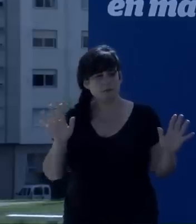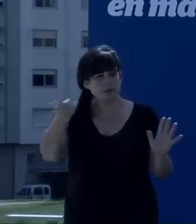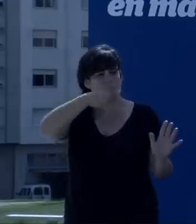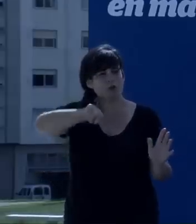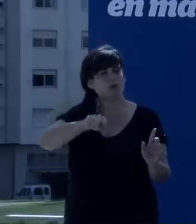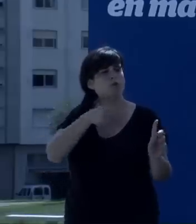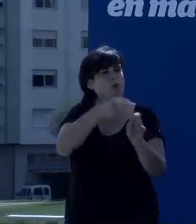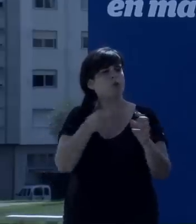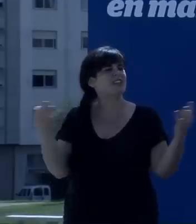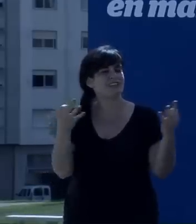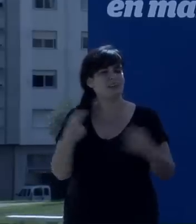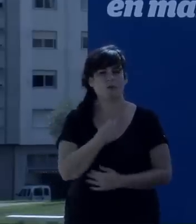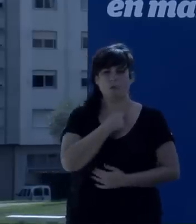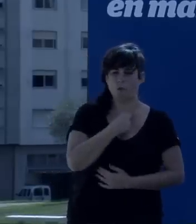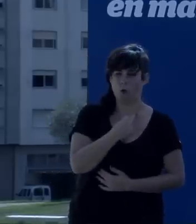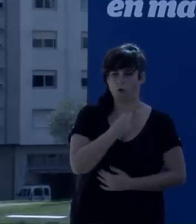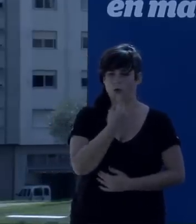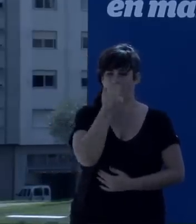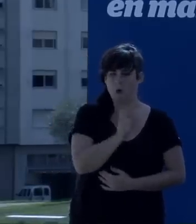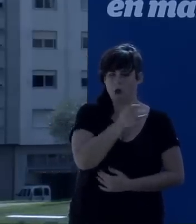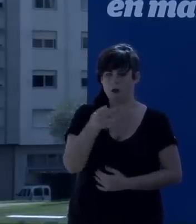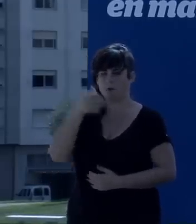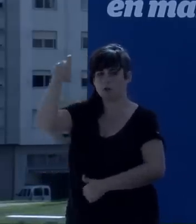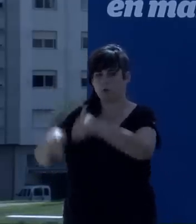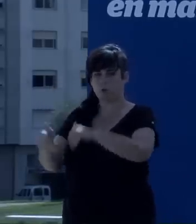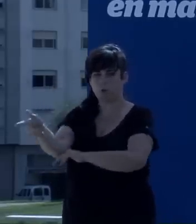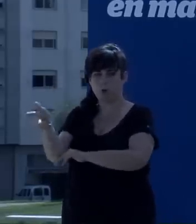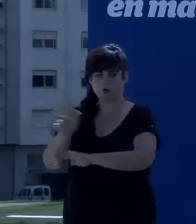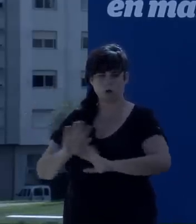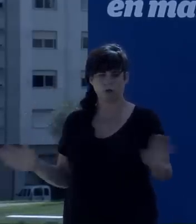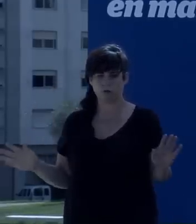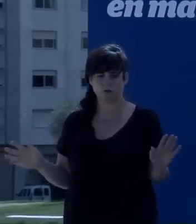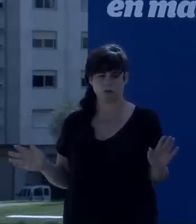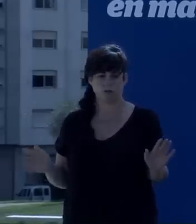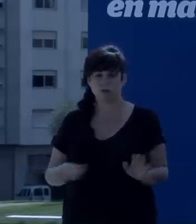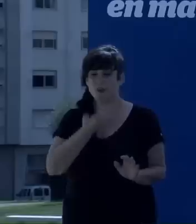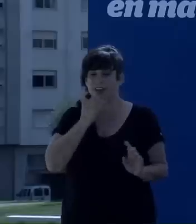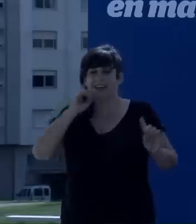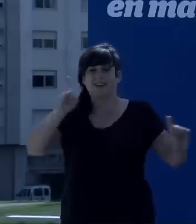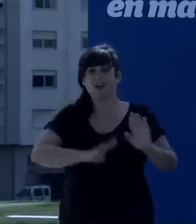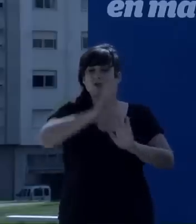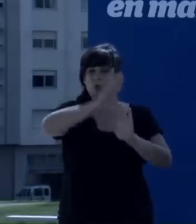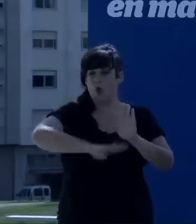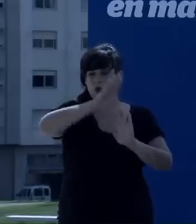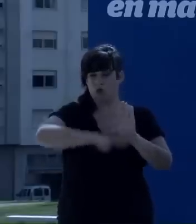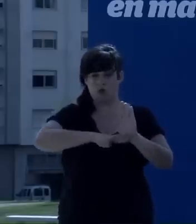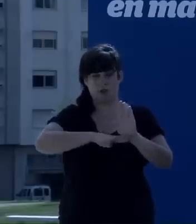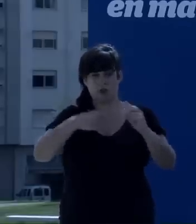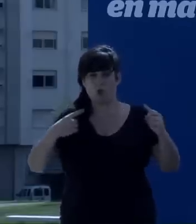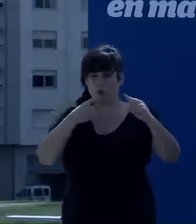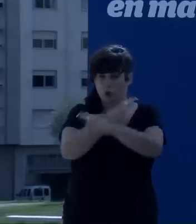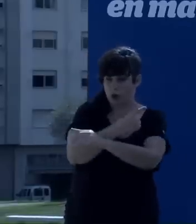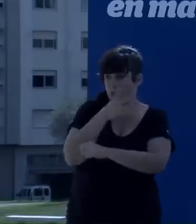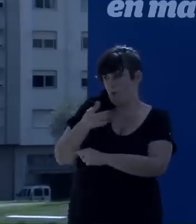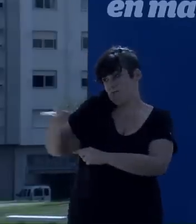voz, a palabra e o voto. En condicións adversas, porque eles marcan a regra de